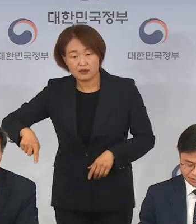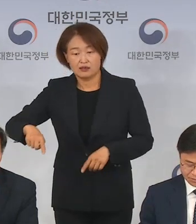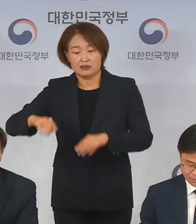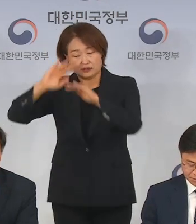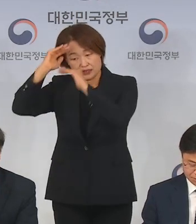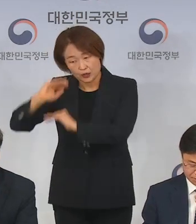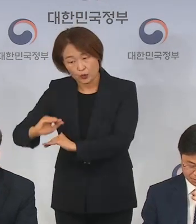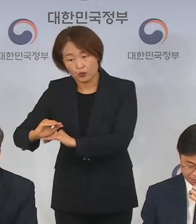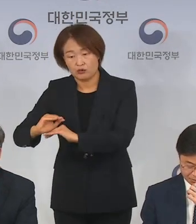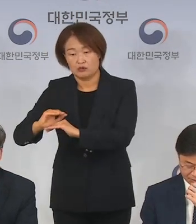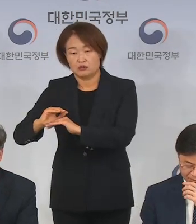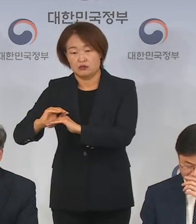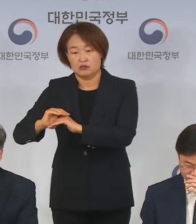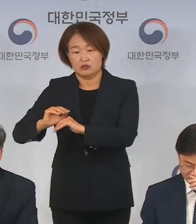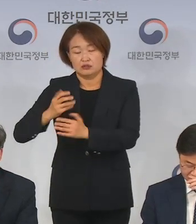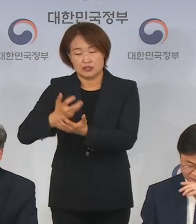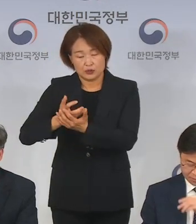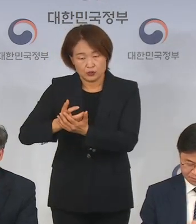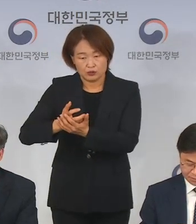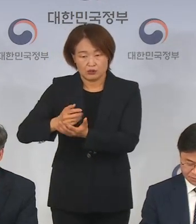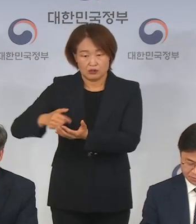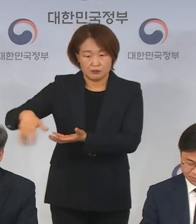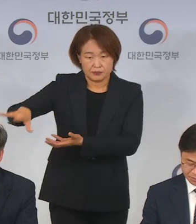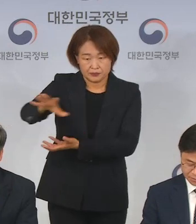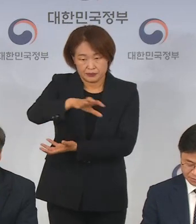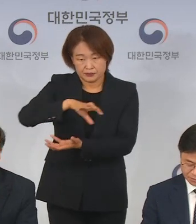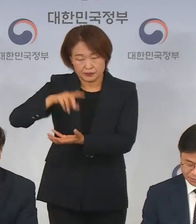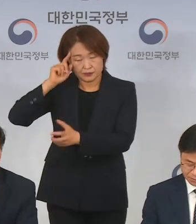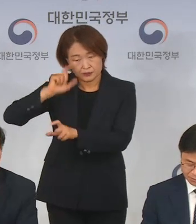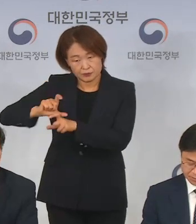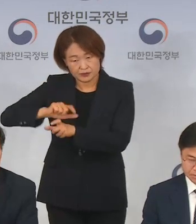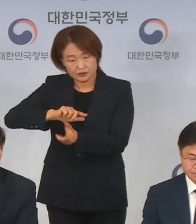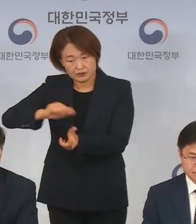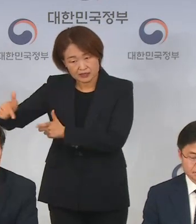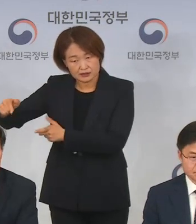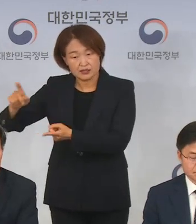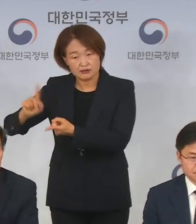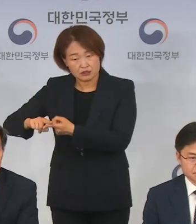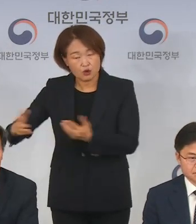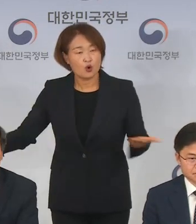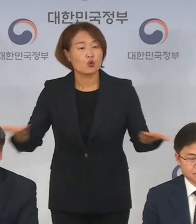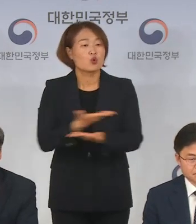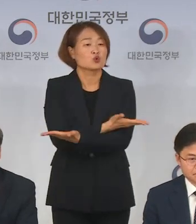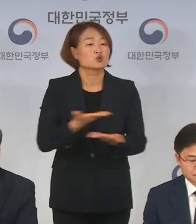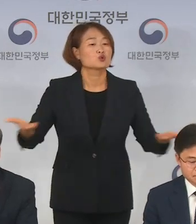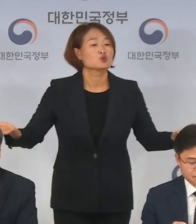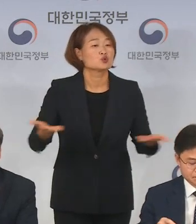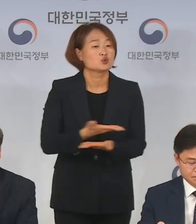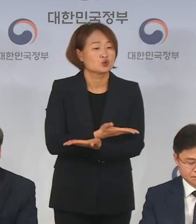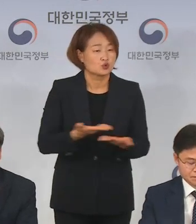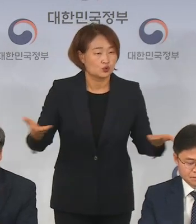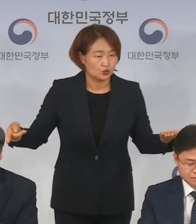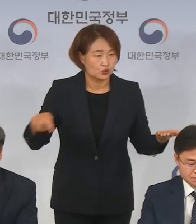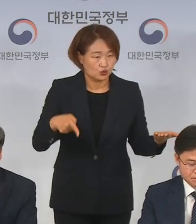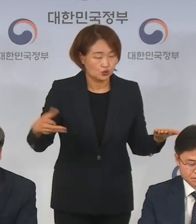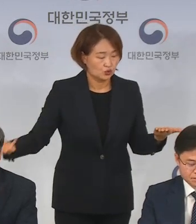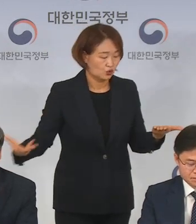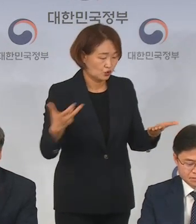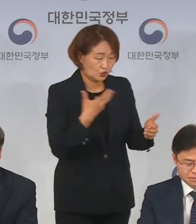봤던 내용, 또 취득한 내용, 또 거기서 고민하고 있는 내용 이런 것들을 당연히 공유하면서 혹시